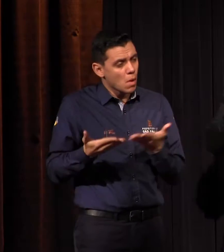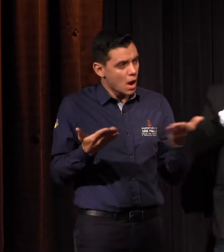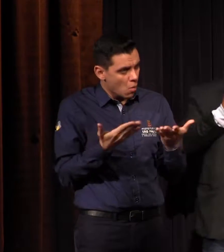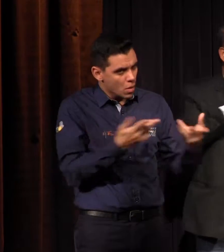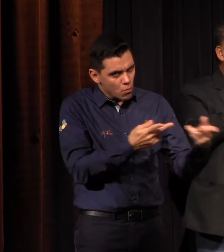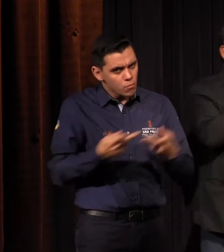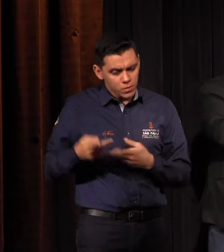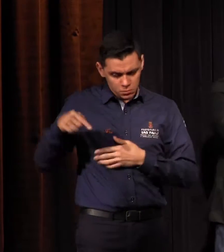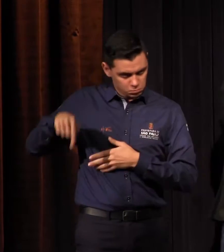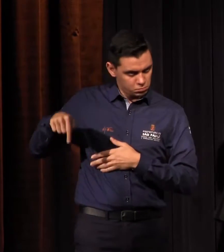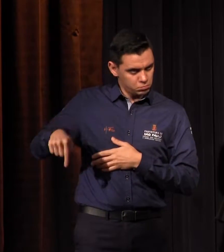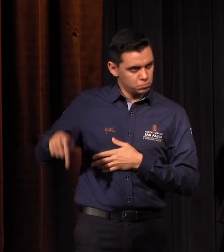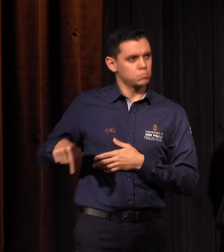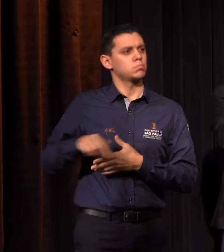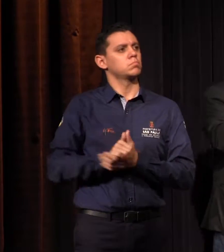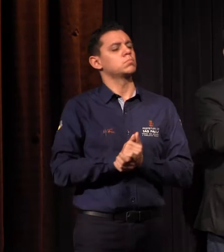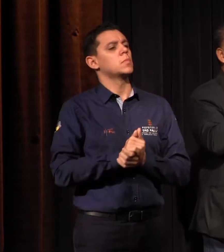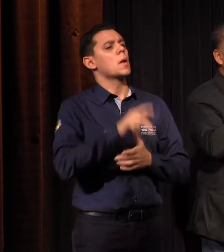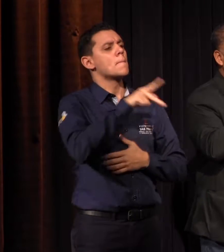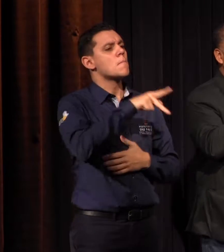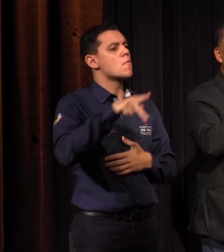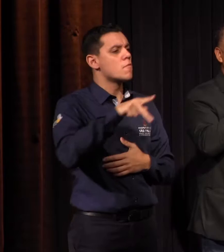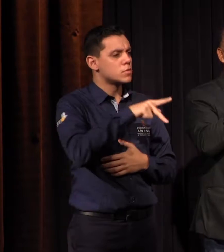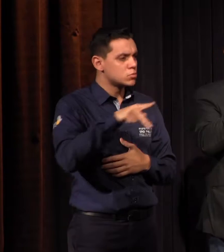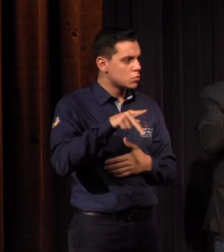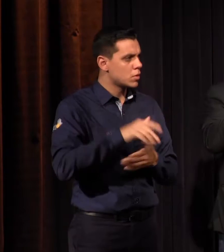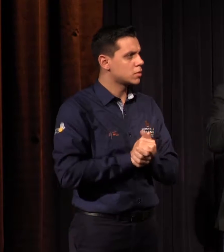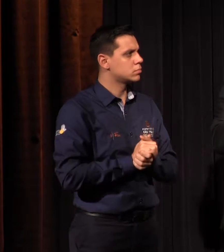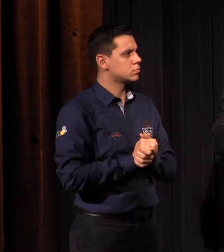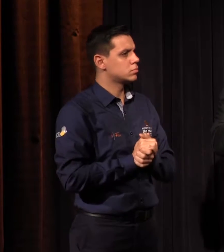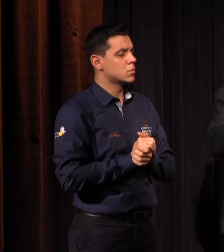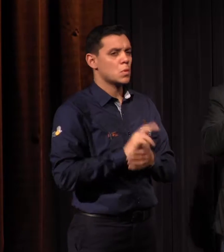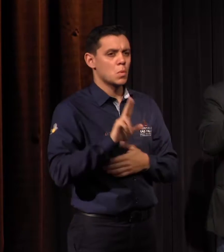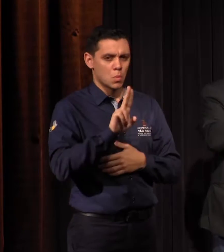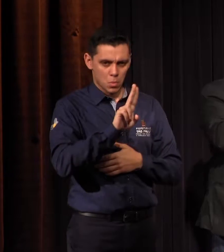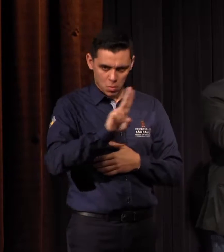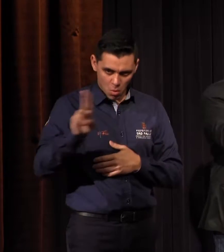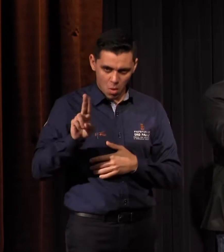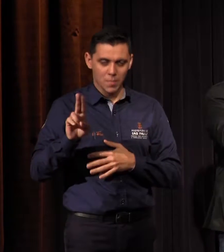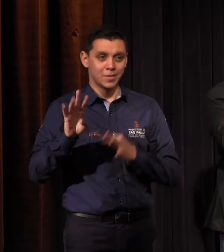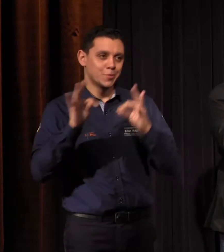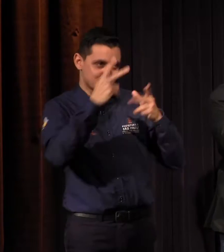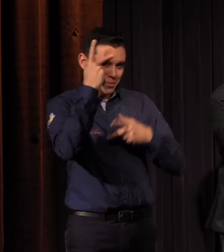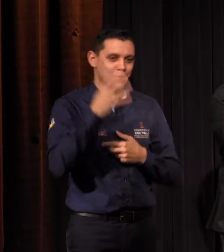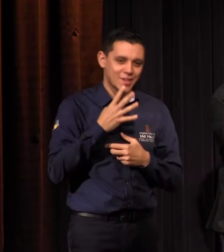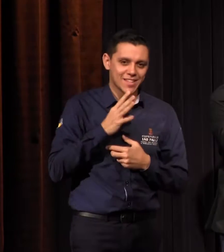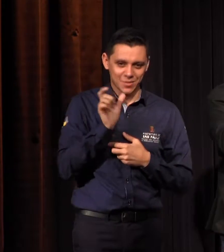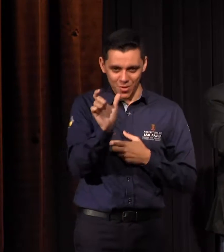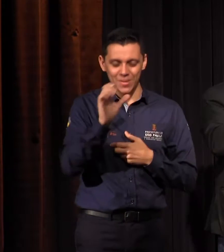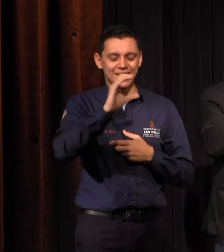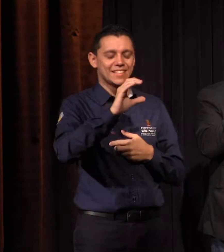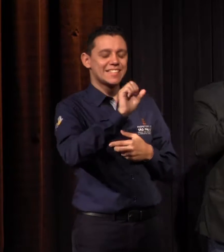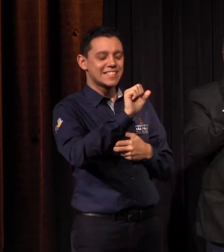aqui a professora permita me chamar pelo nome que todas a conhecem professor assis